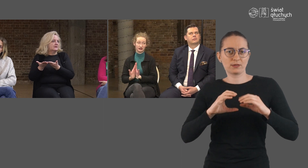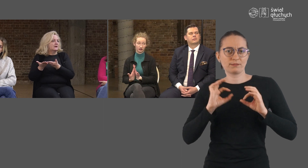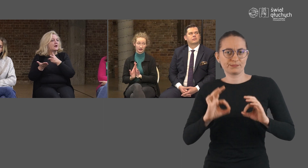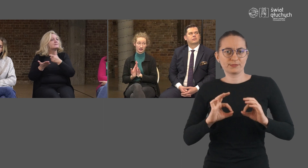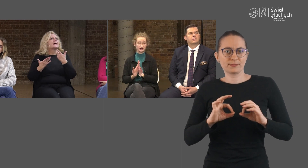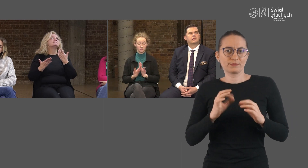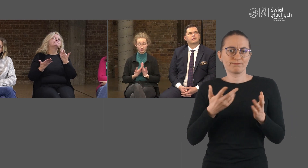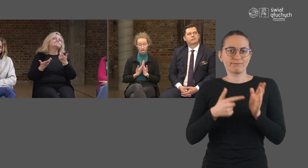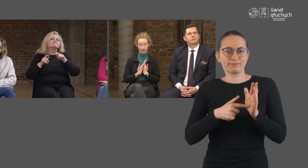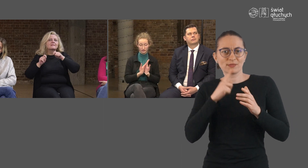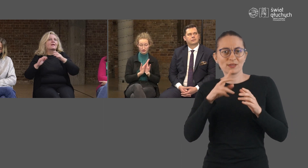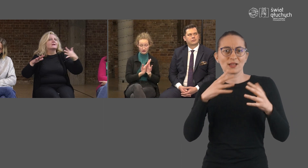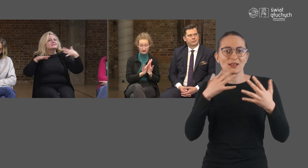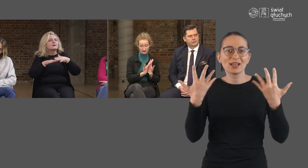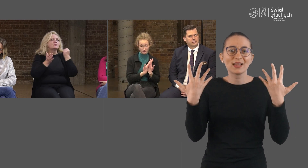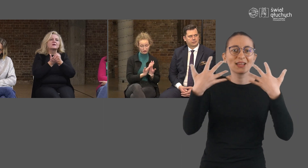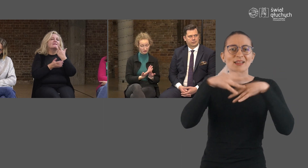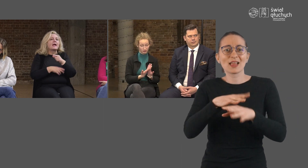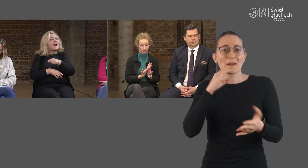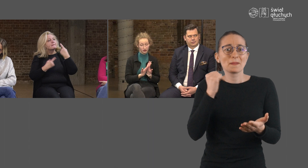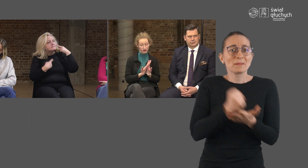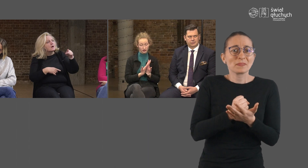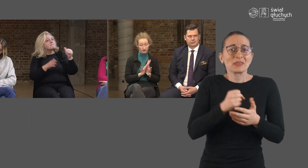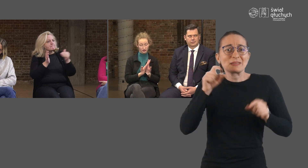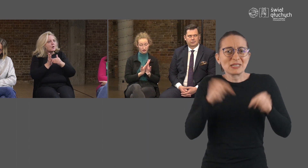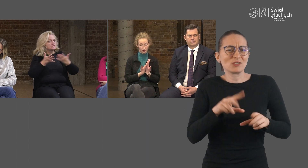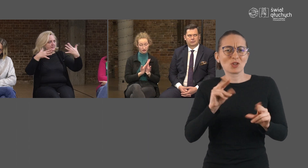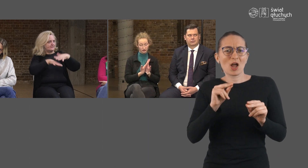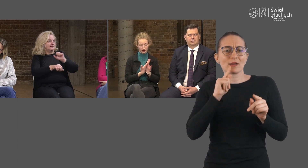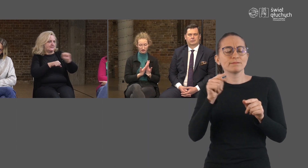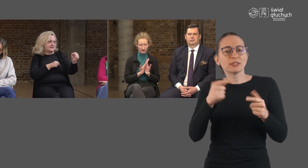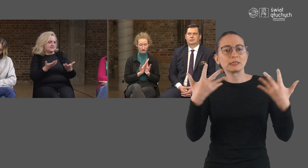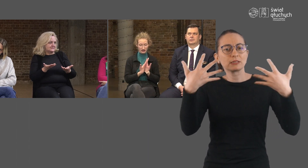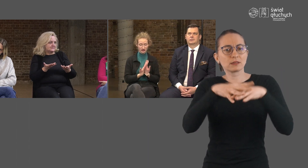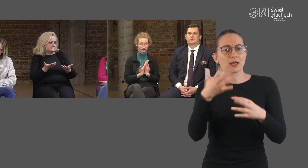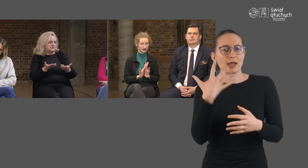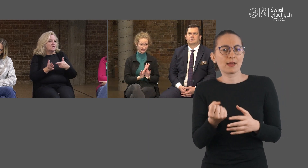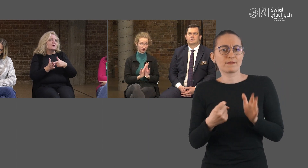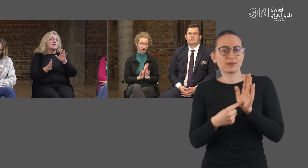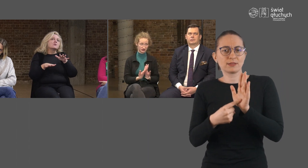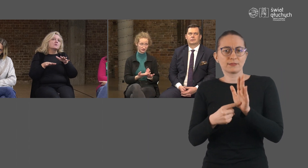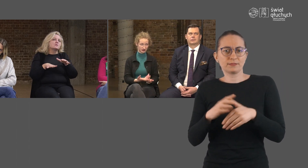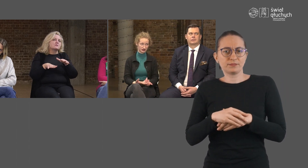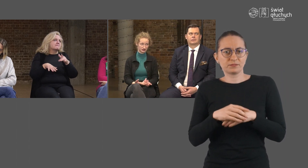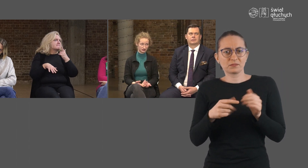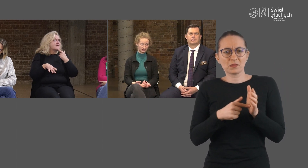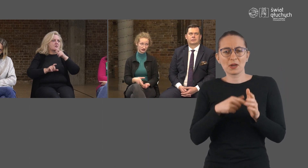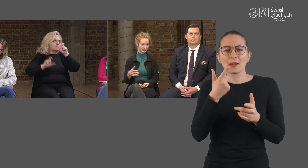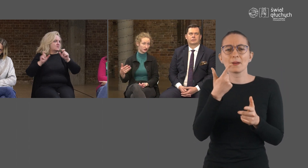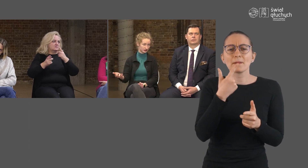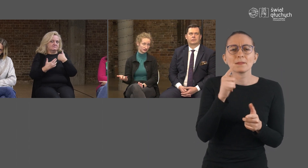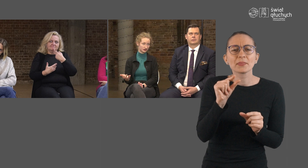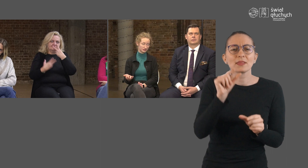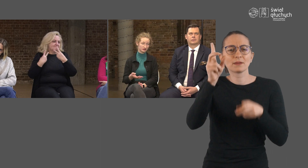się zintegrować, ale żeby po prostu zauważyła, że jest taka potrzeba, bo tak naprawdę to nie aż tak wiele takich osób się spotyka